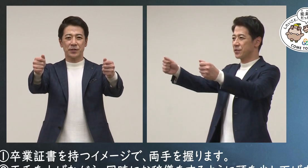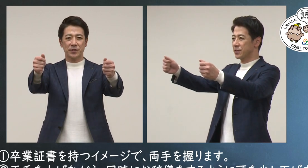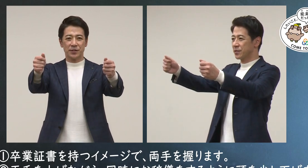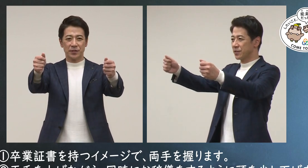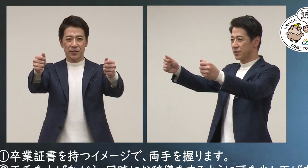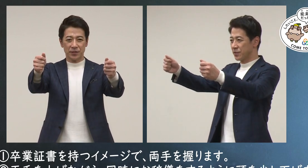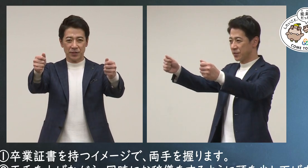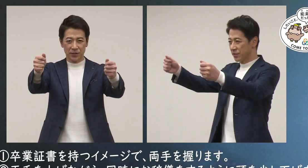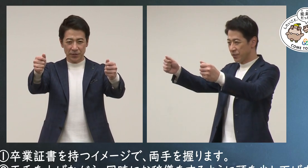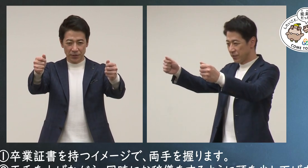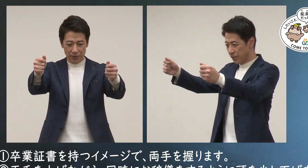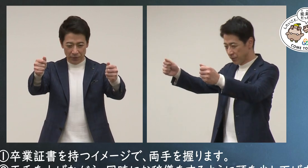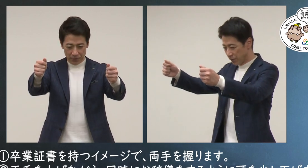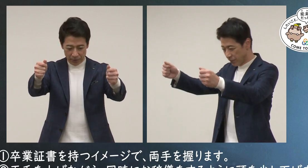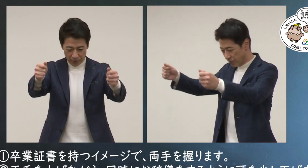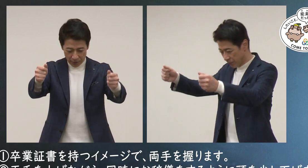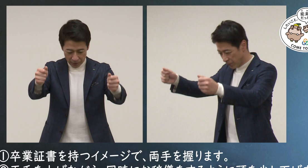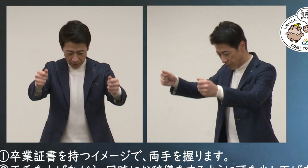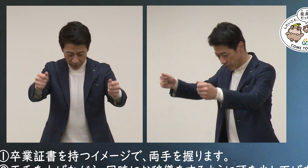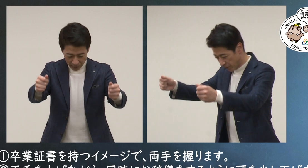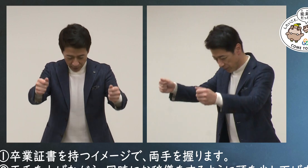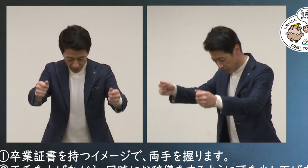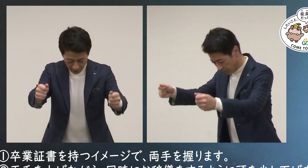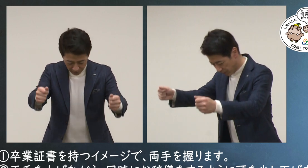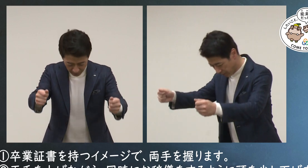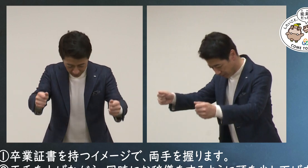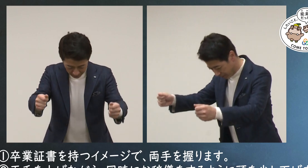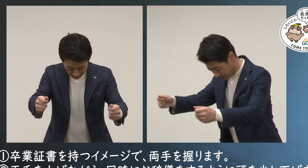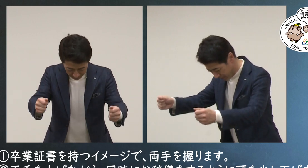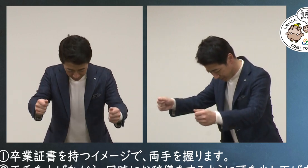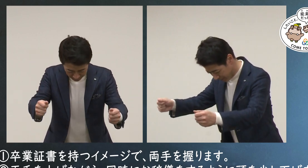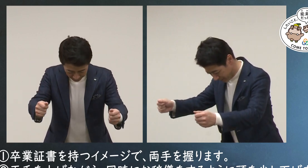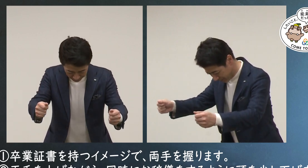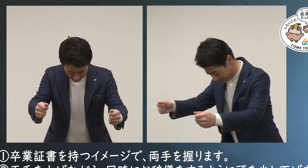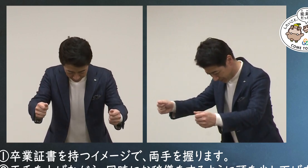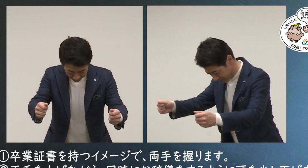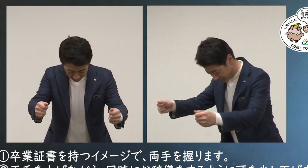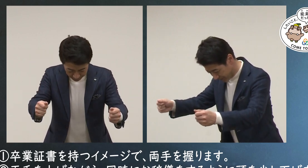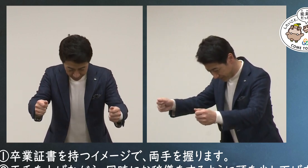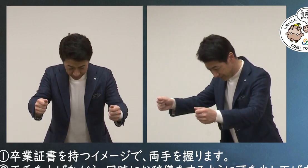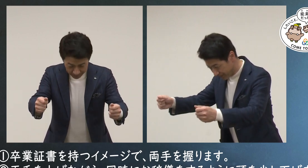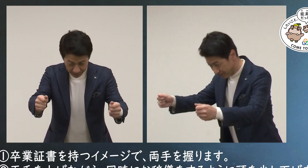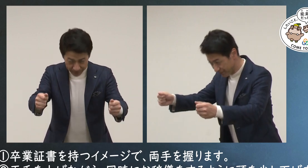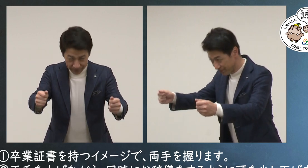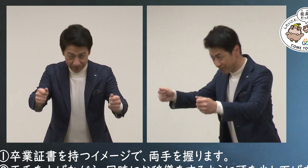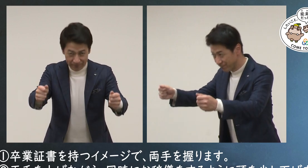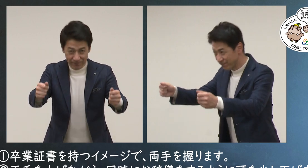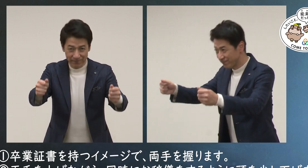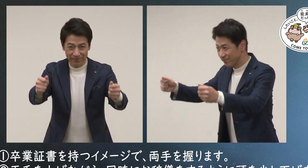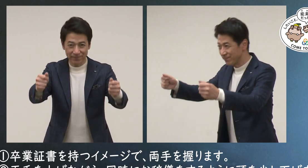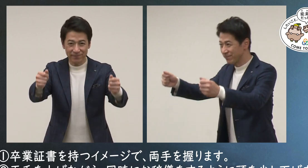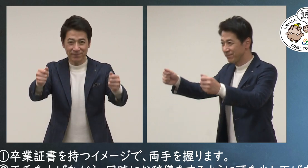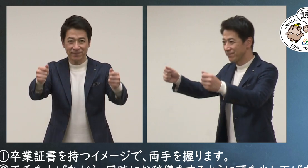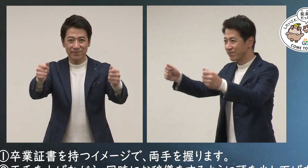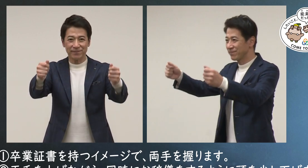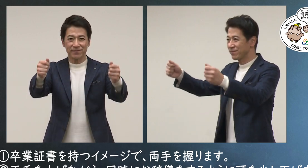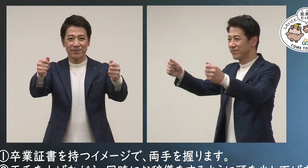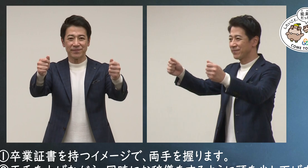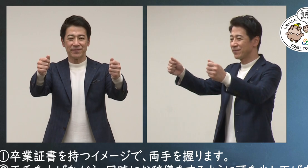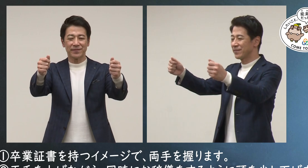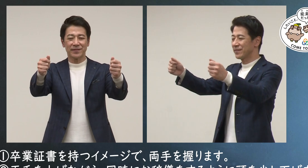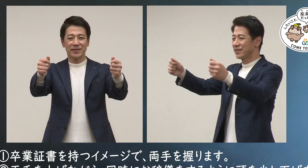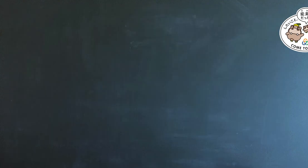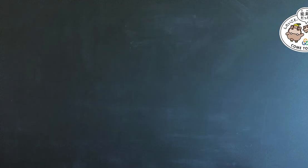両手を上げながら同時にお辞儀をするように頭を少し下げます